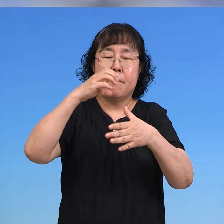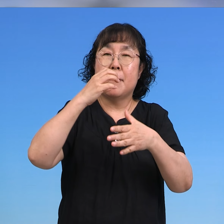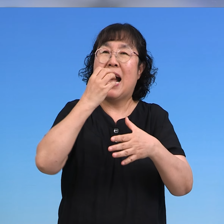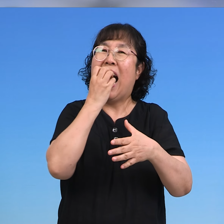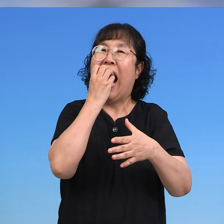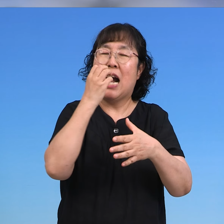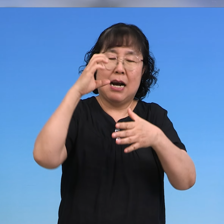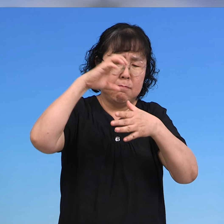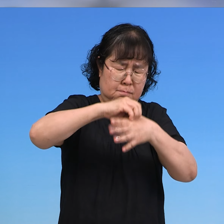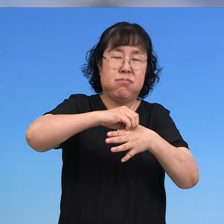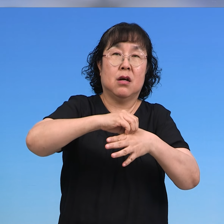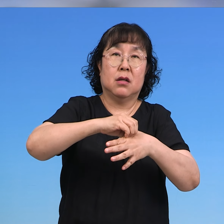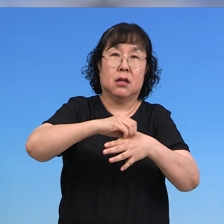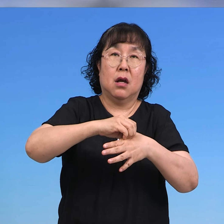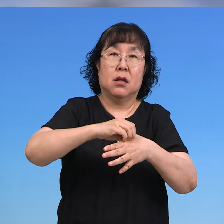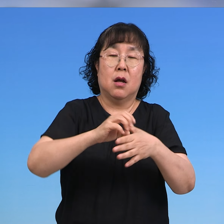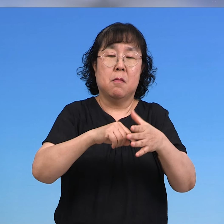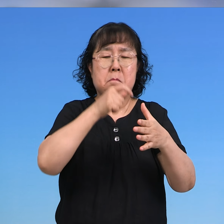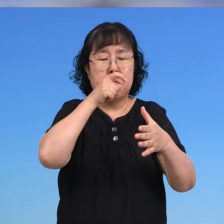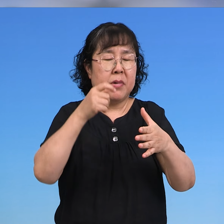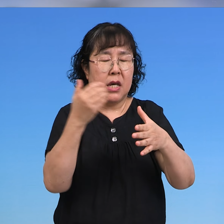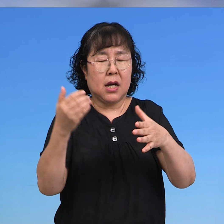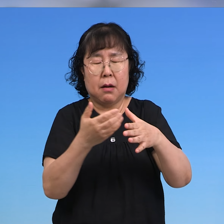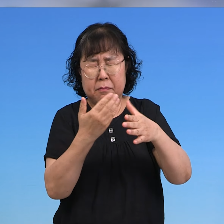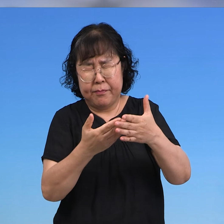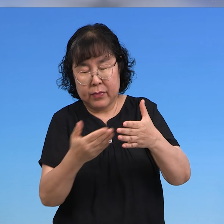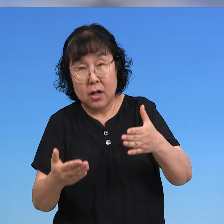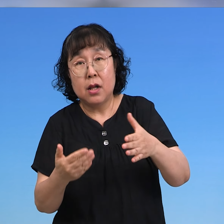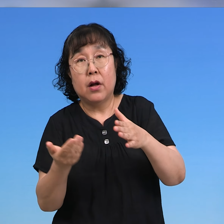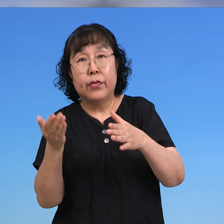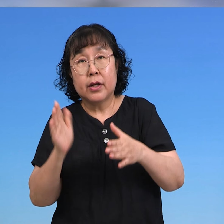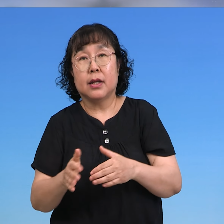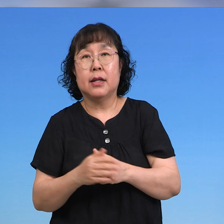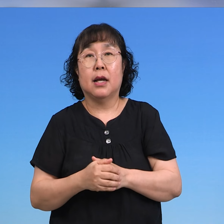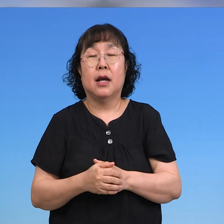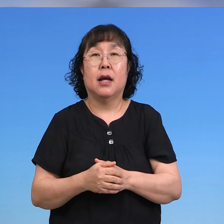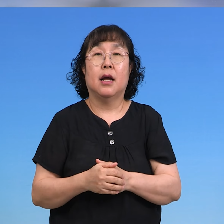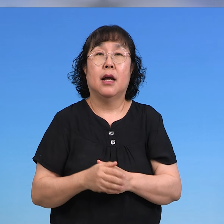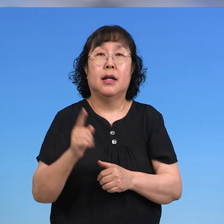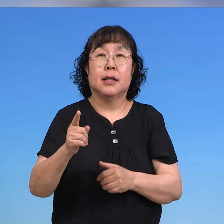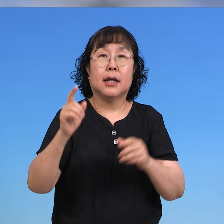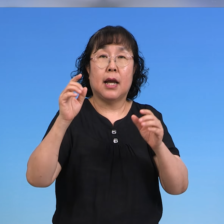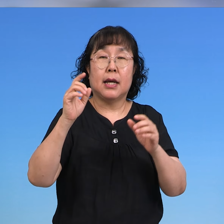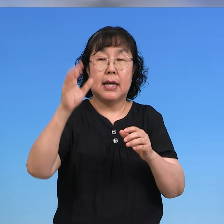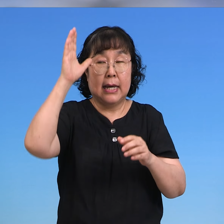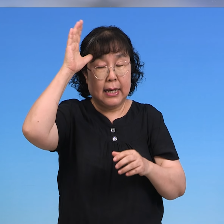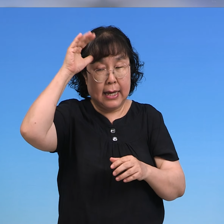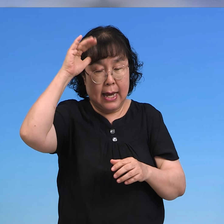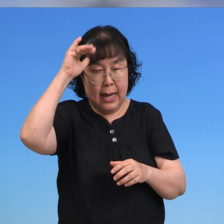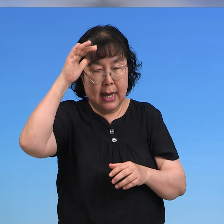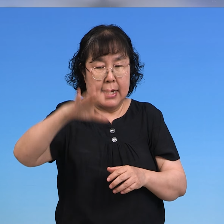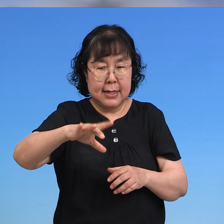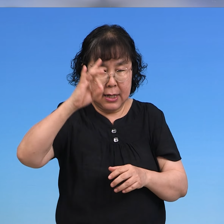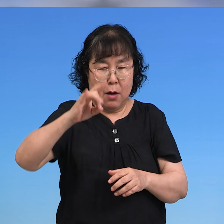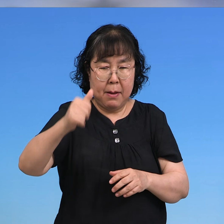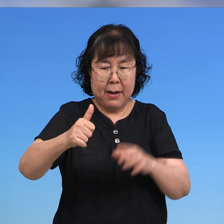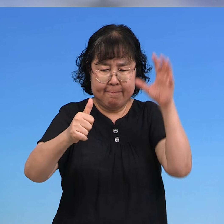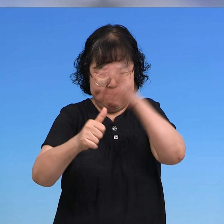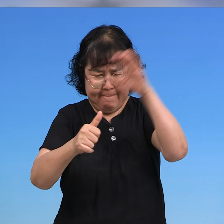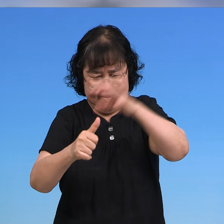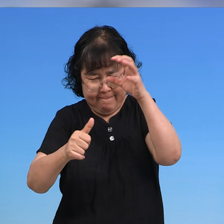제가 수습하고 이제 막 이제 이걸 이제 초기에 인간이나 개나 초기에 잡아야 된다 생각을